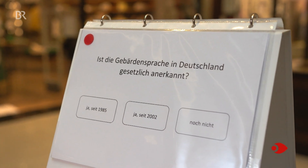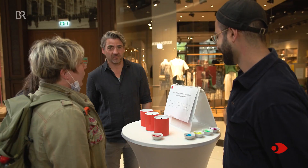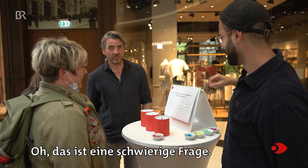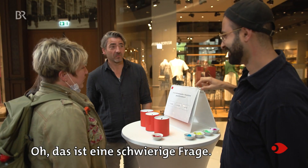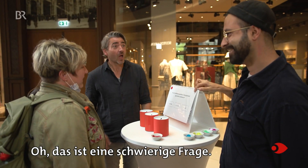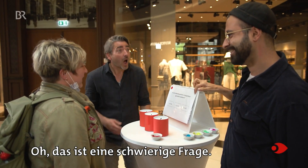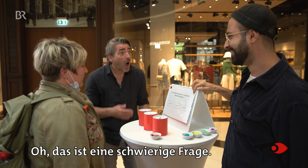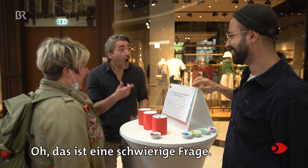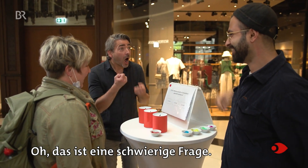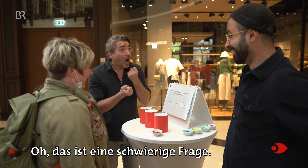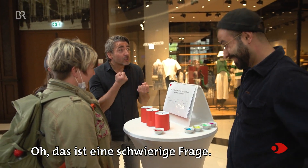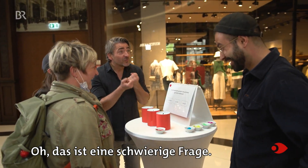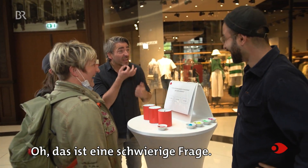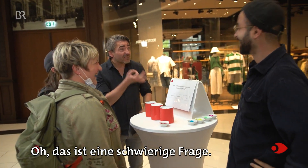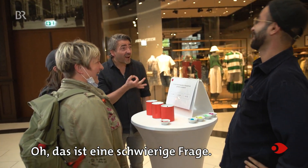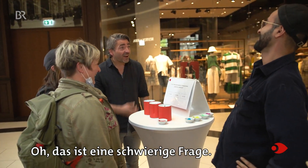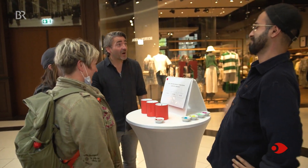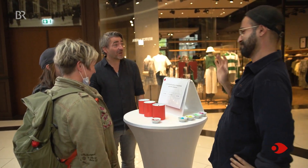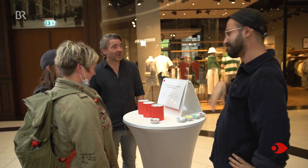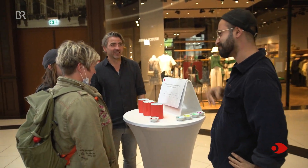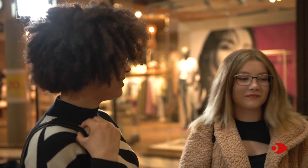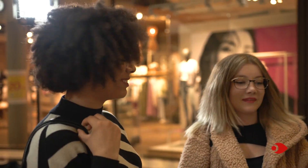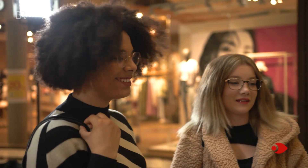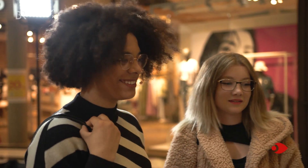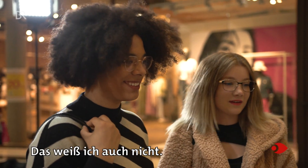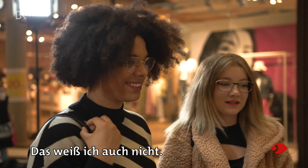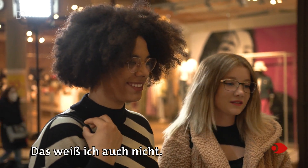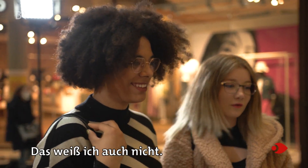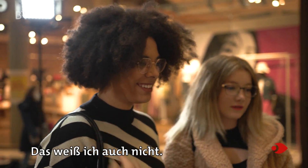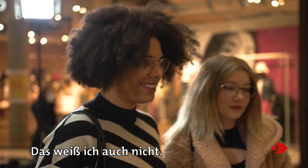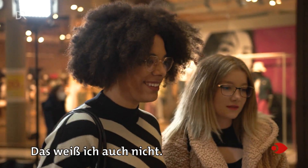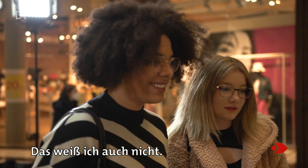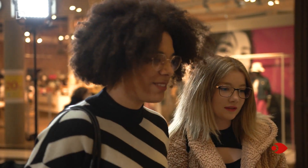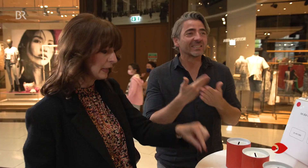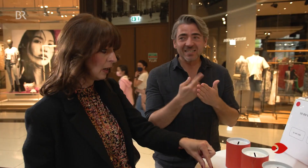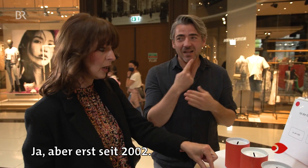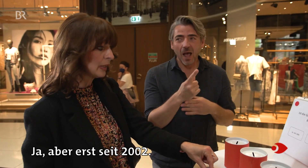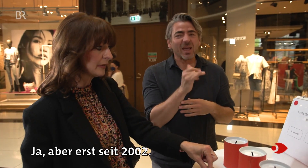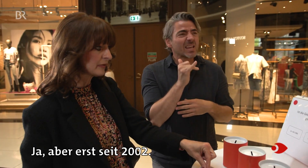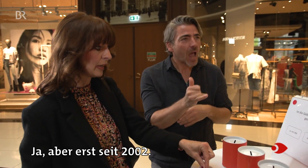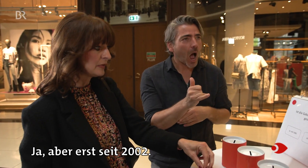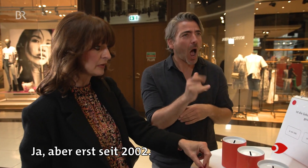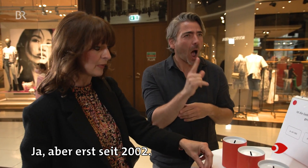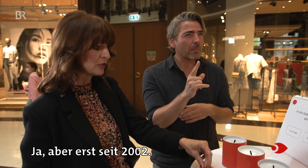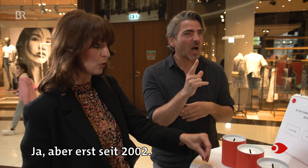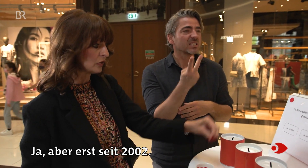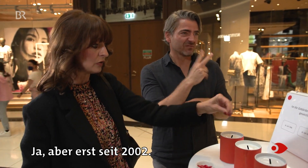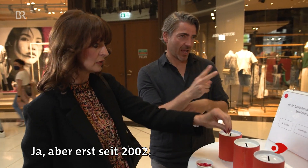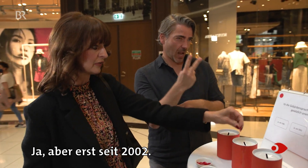Oh, das ist eine schwierige Frage. Oh. Ich weiß, hätte ich auch gedacht. Ja, aber erst seit